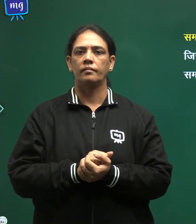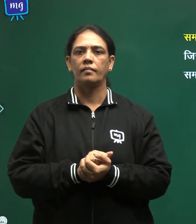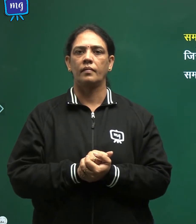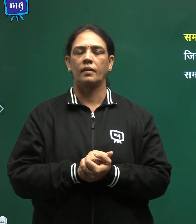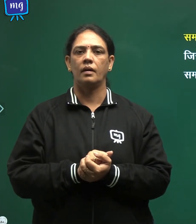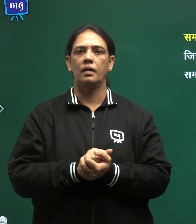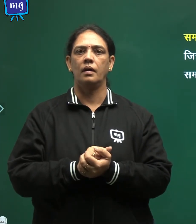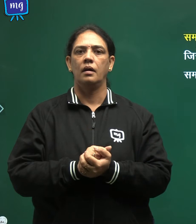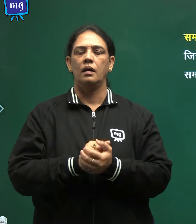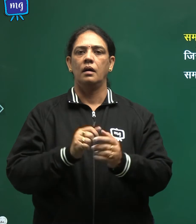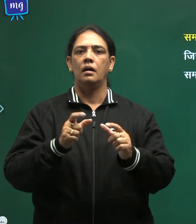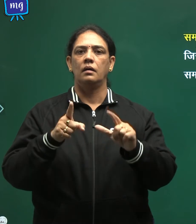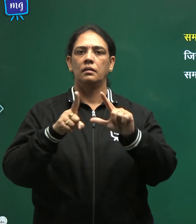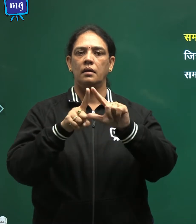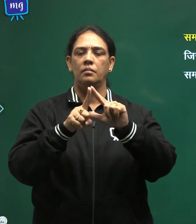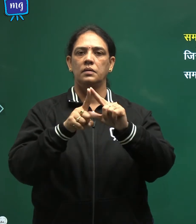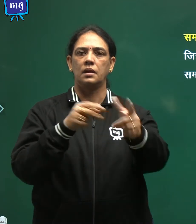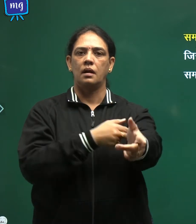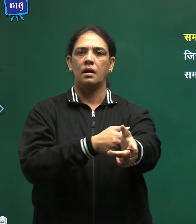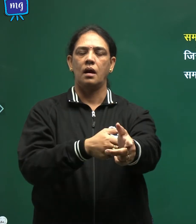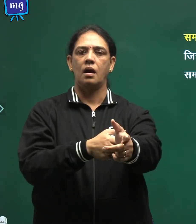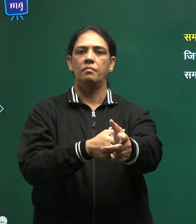समकोण त्रिभुज।